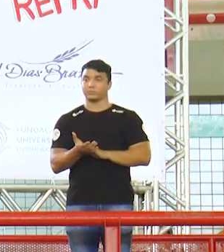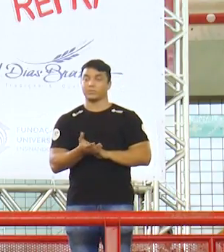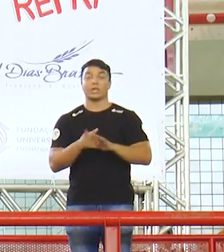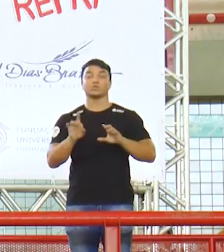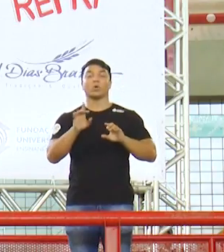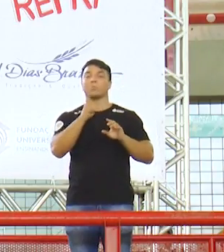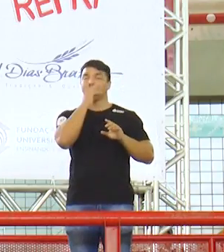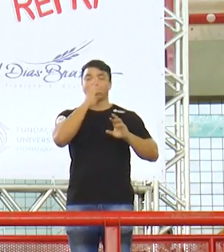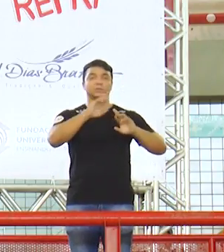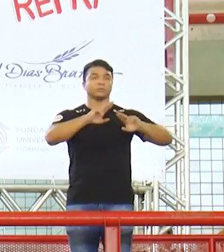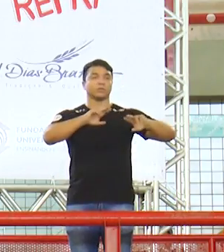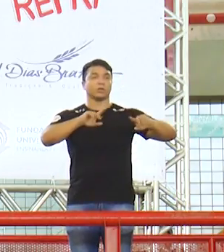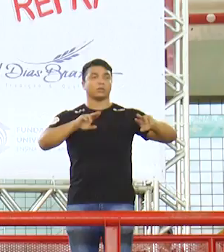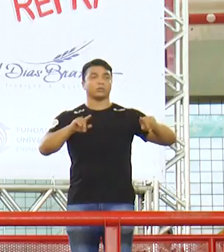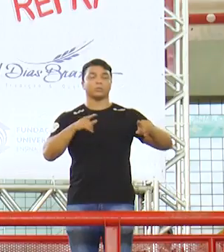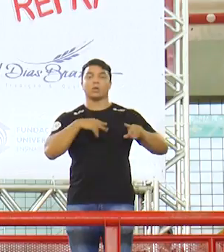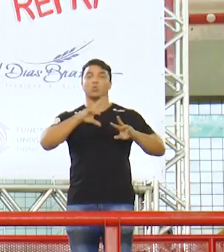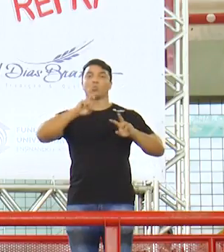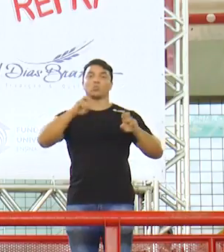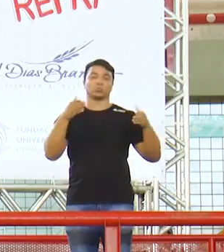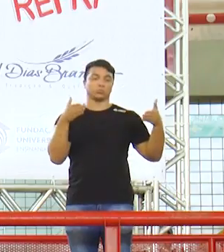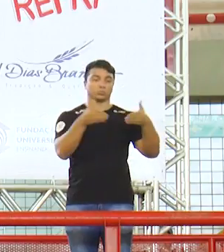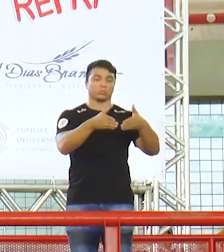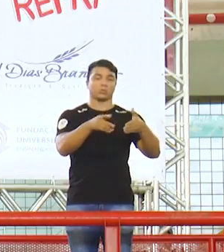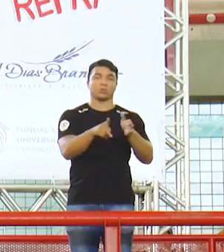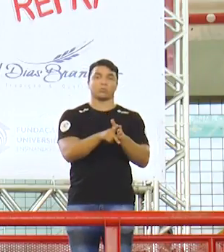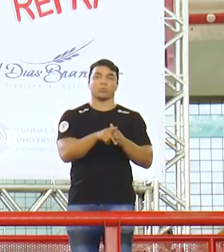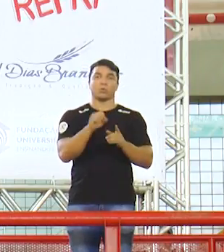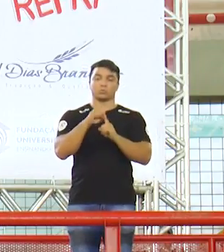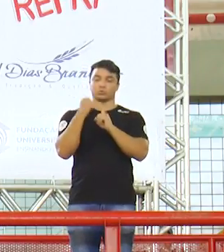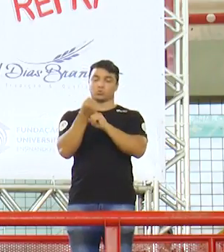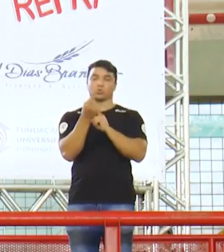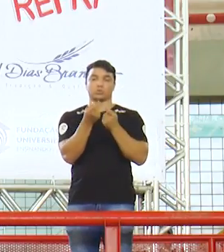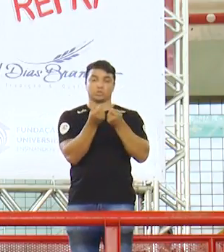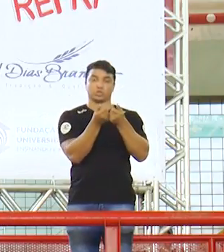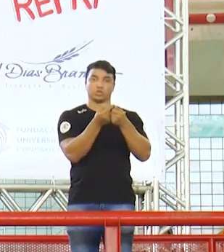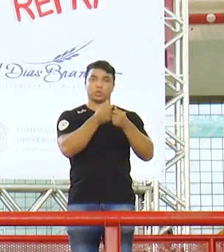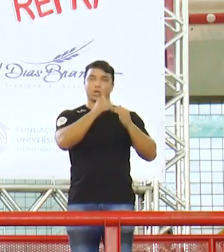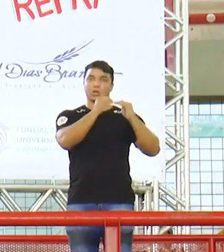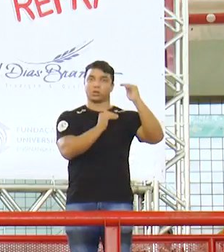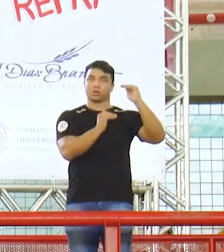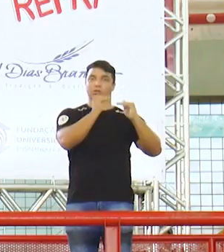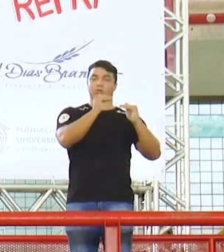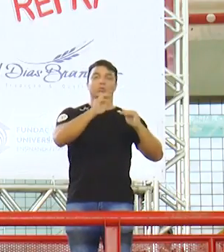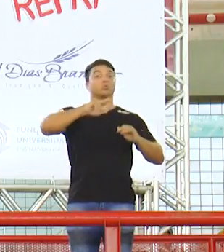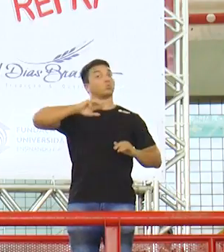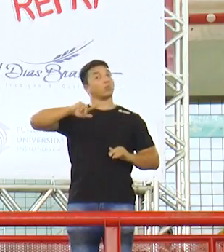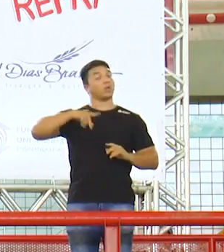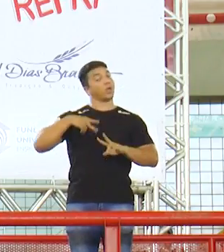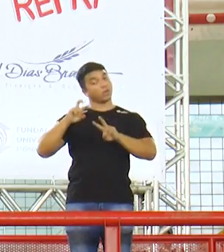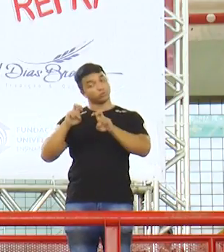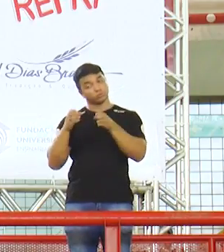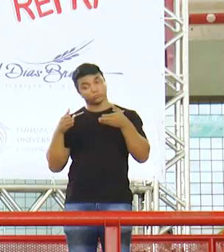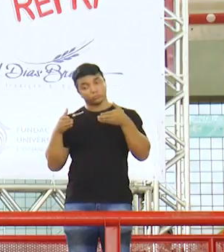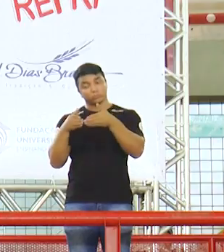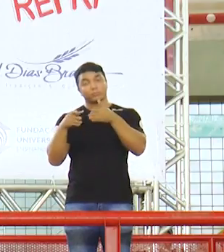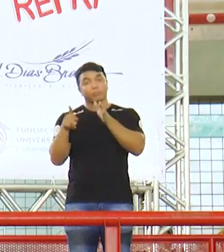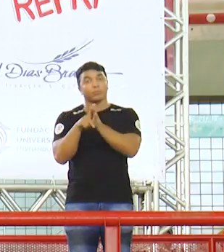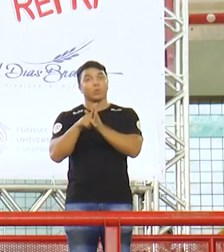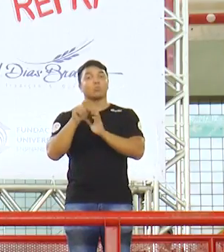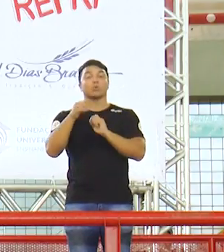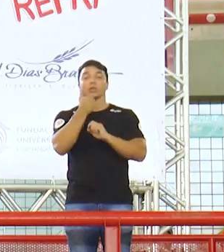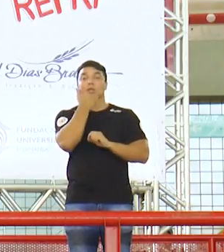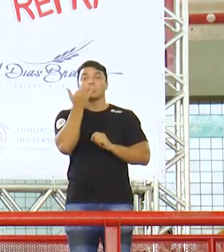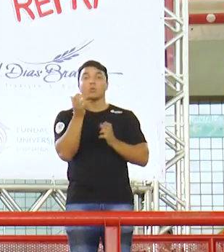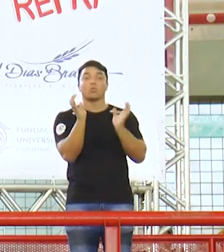uma variação não em relação à condição socioeconômica, não é isso. É uma variação dependendo